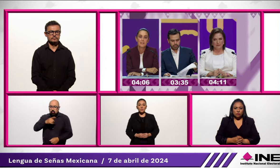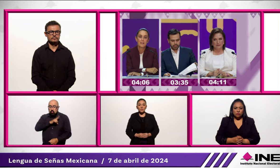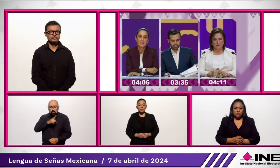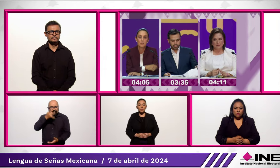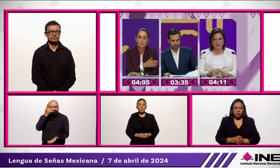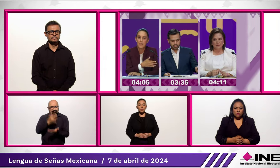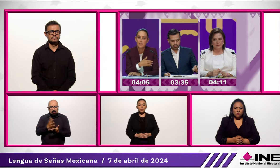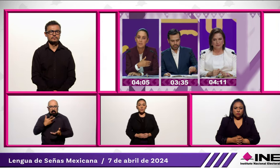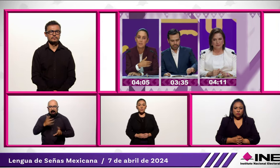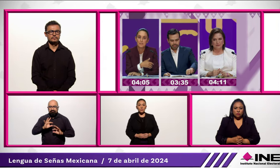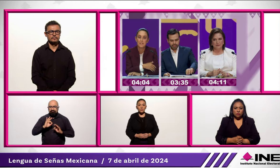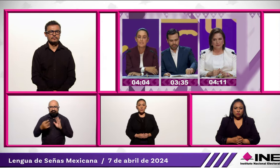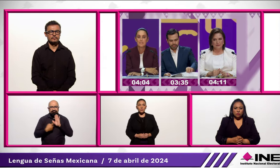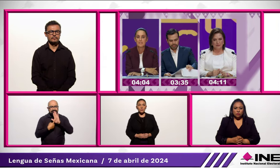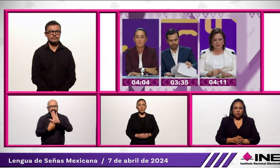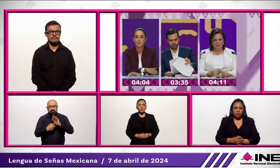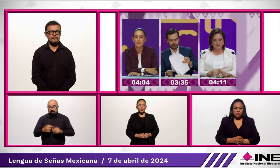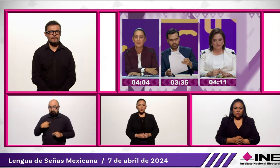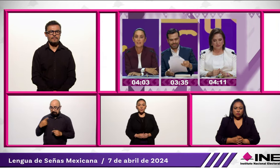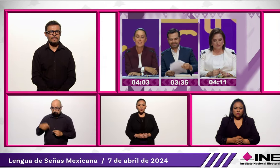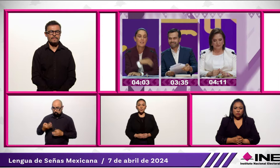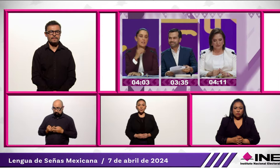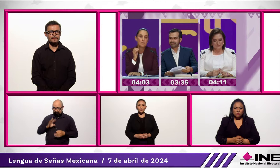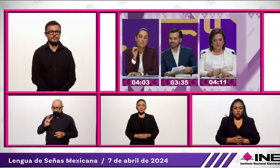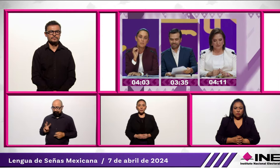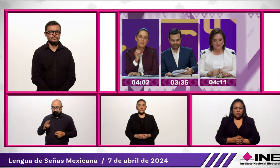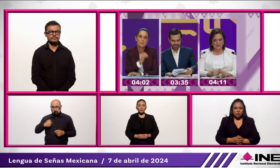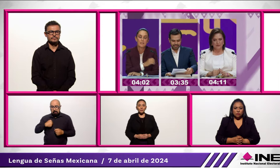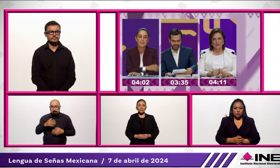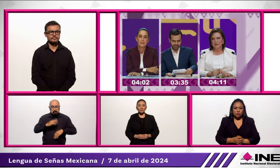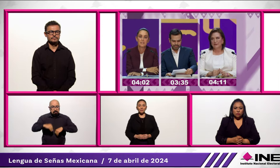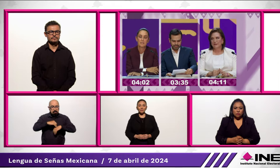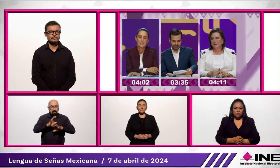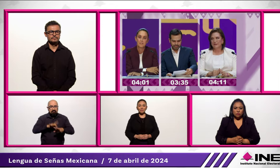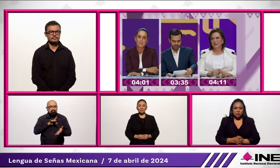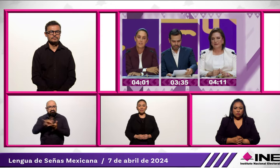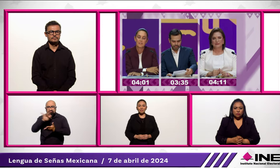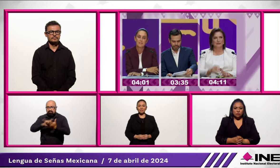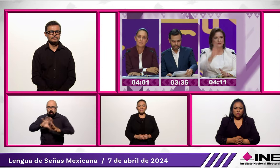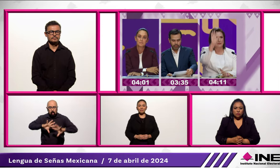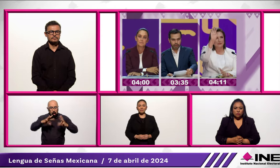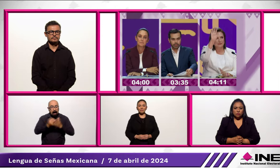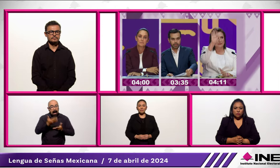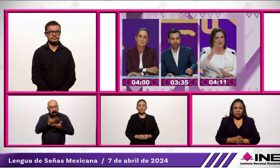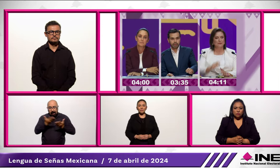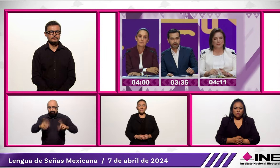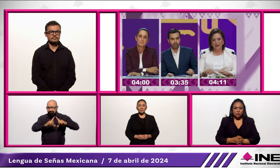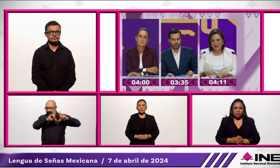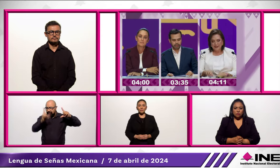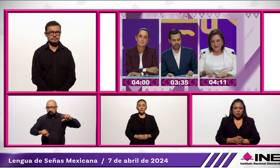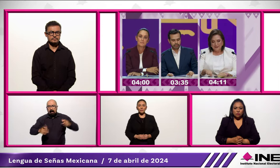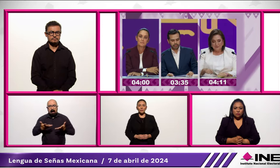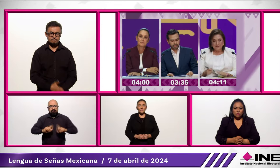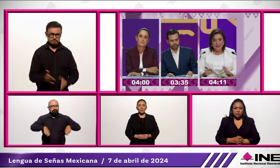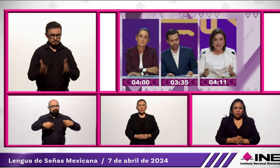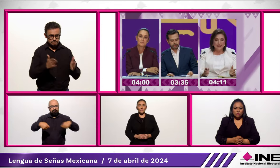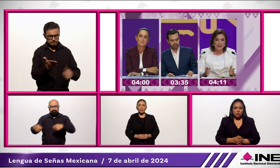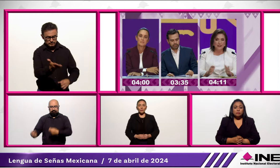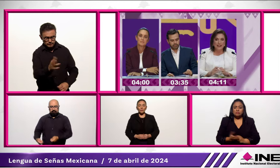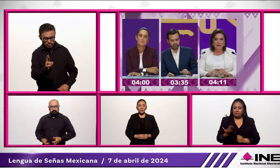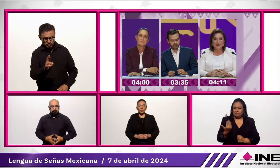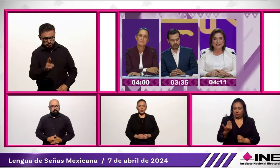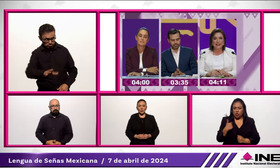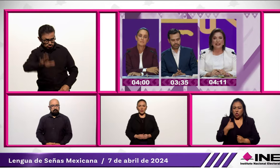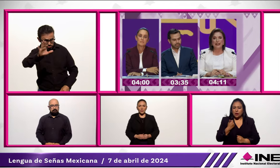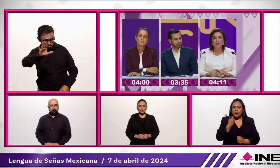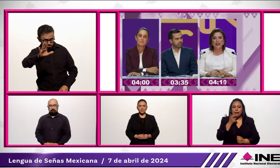tiene resultados de los tres que estamos aquí y lo vamos a hacer a nivel nacional. Candidata Xochitl Gálvez pidió la palabra. Hace rato